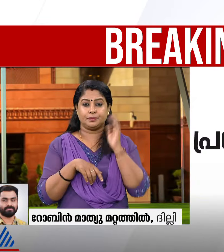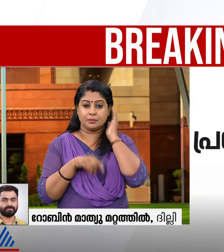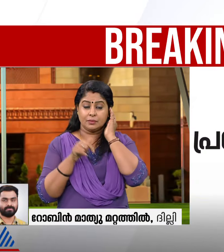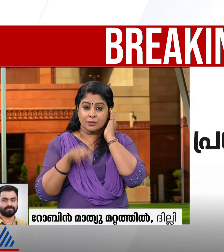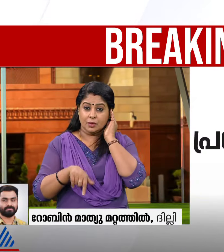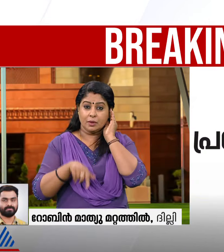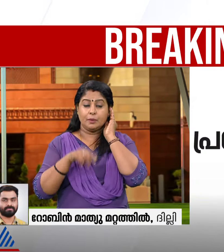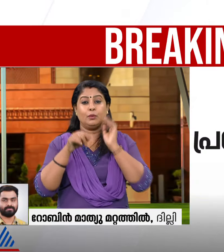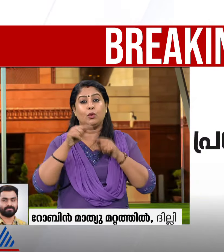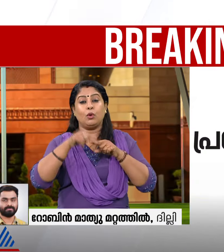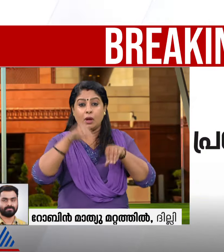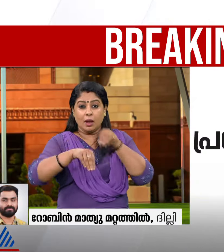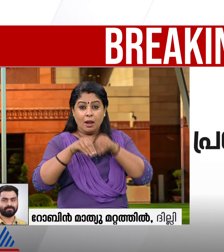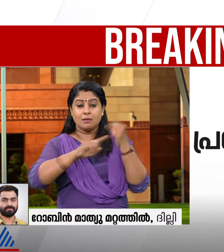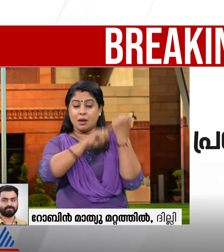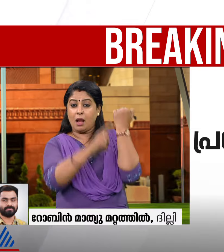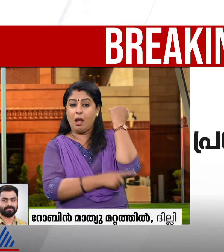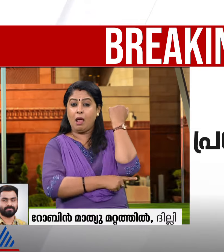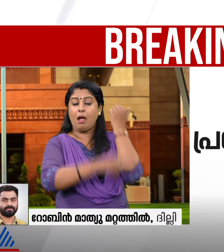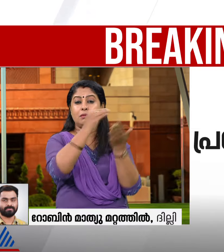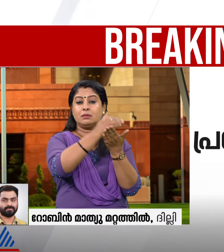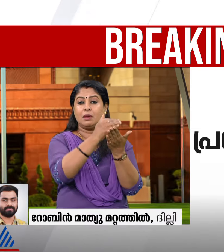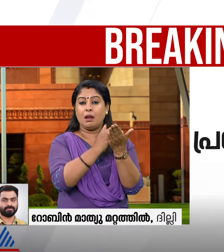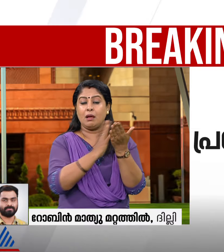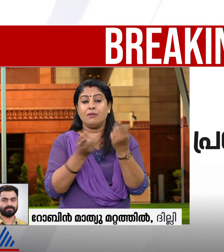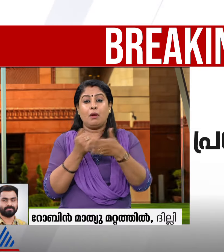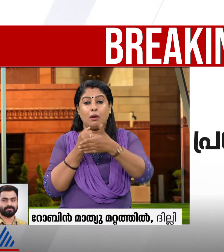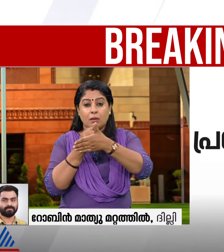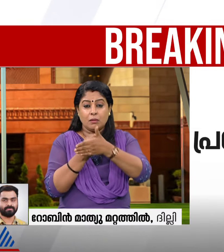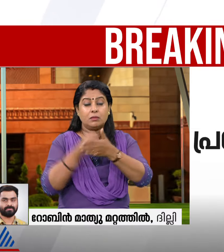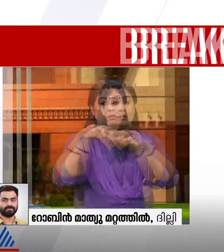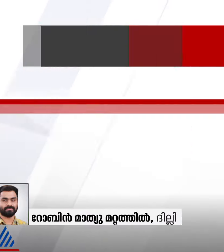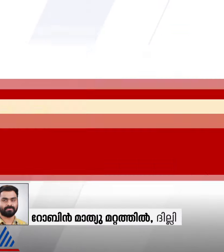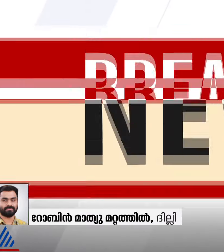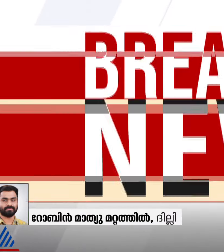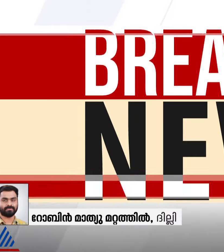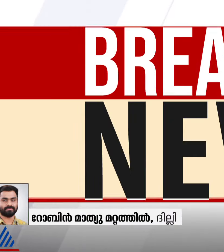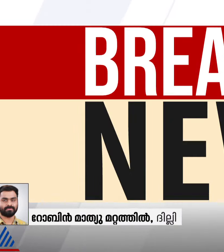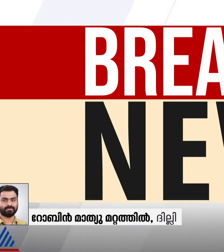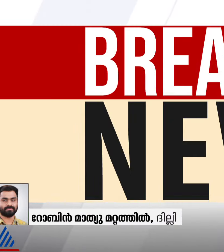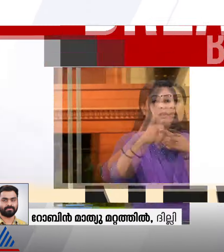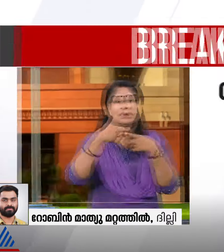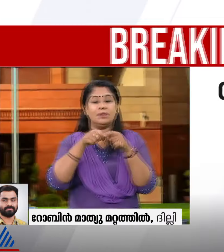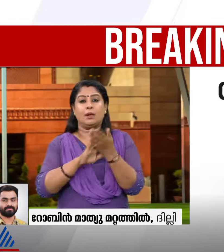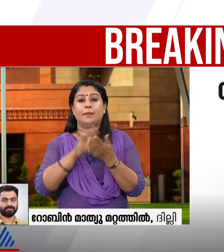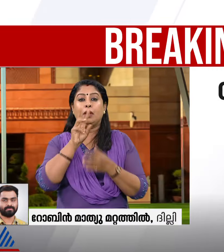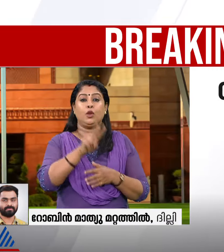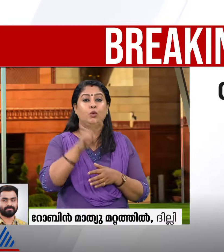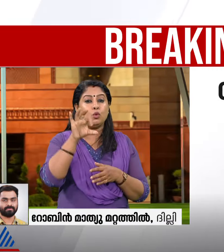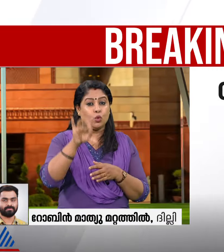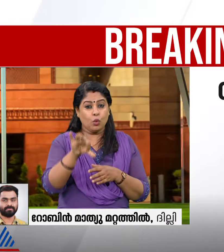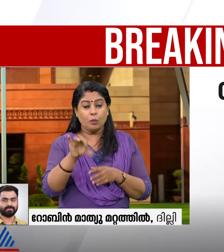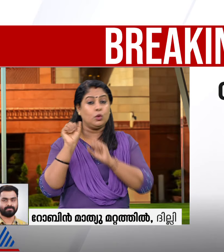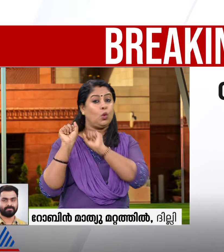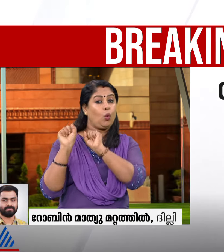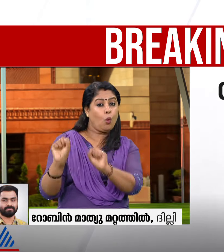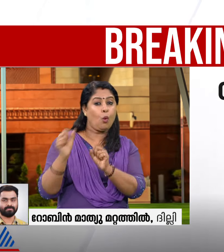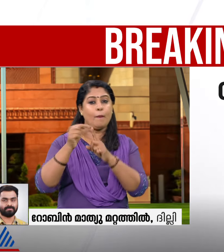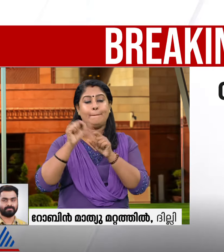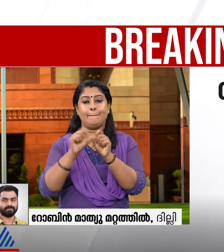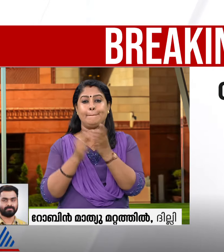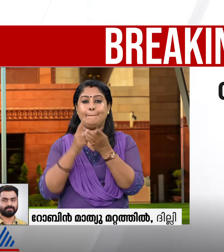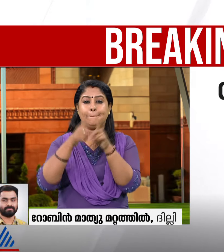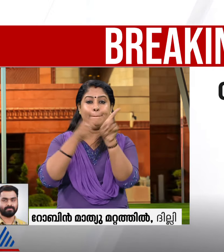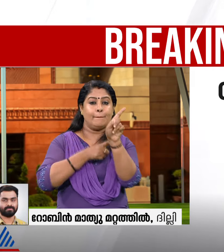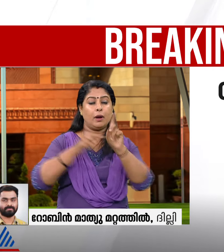അവസാന ഘട്ടത്തിലേക്ക് കടക്കുകയാണ്. ഇപ്പോഴത്തെ സാഹചര്യത്തിൽ സിക്കിമിൽ 29 സീറ്റിൽ ക്രാന്തികാരി മോർച്ച വിജയിച്ചു എന്നതും ഒരു അറിയിപ്പ് തെരഞ്ഞെടുപ്പ് കമ്മീഷന്റെ